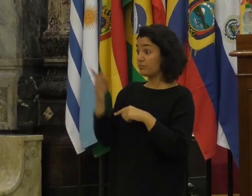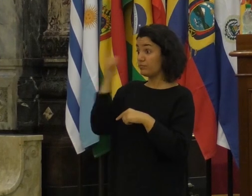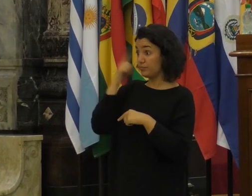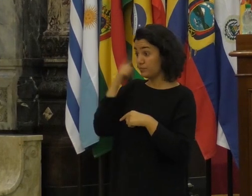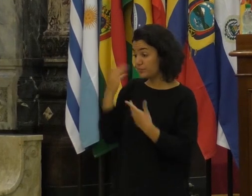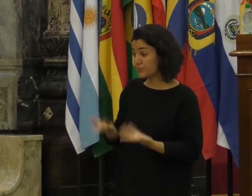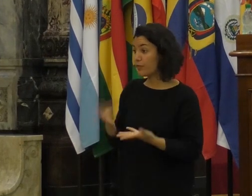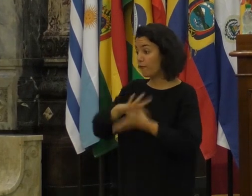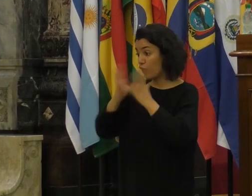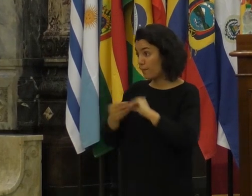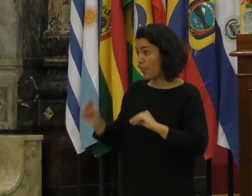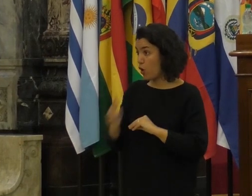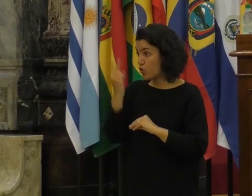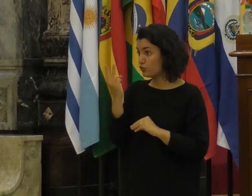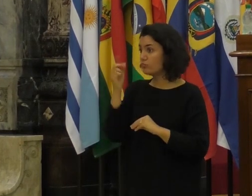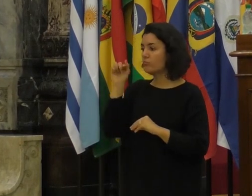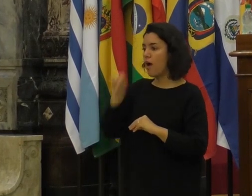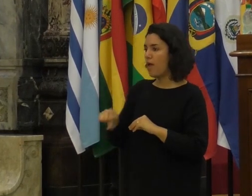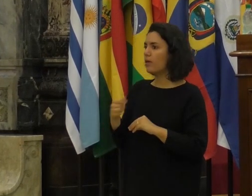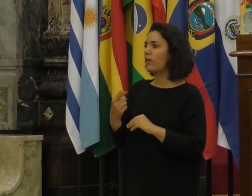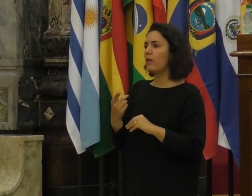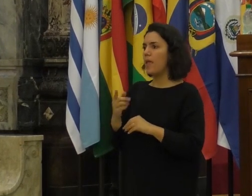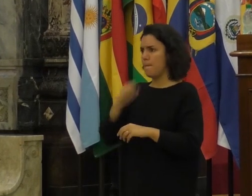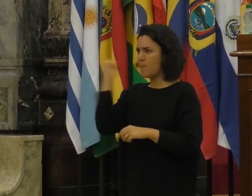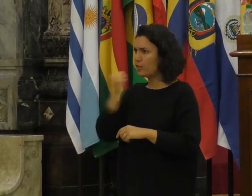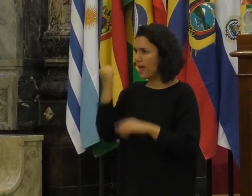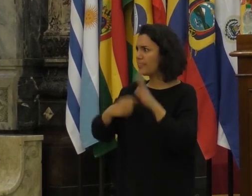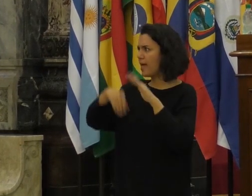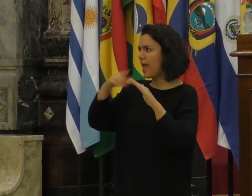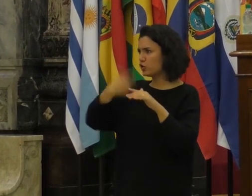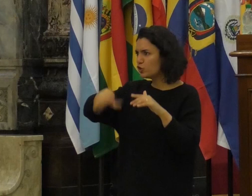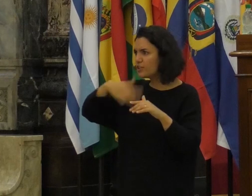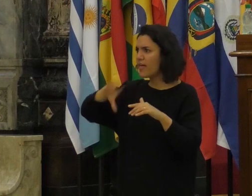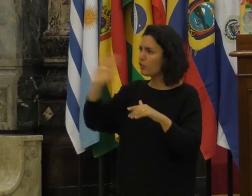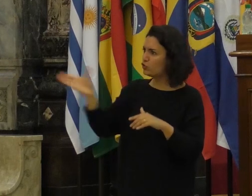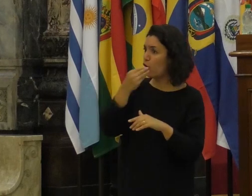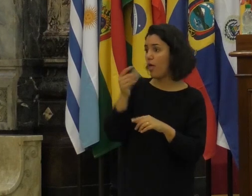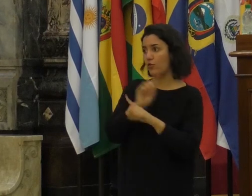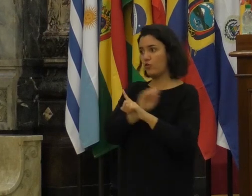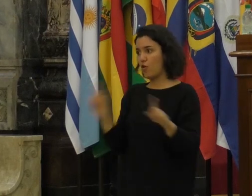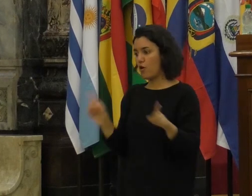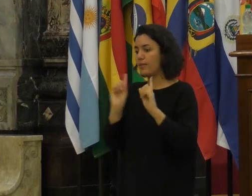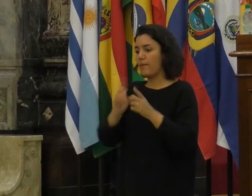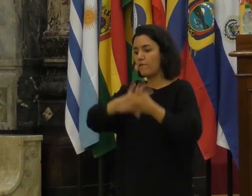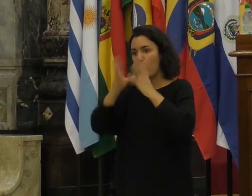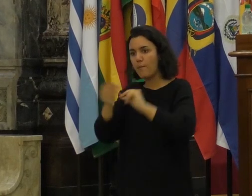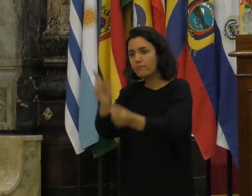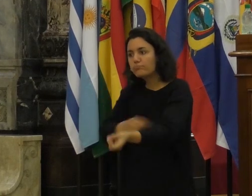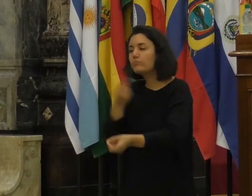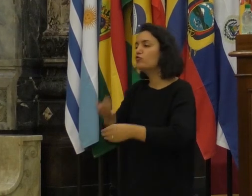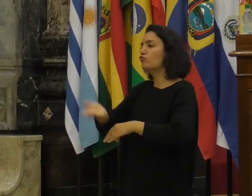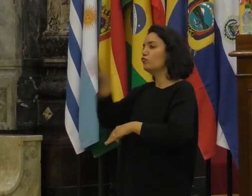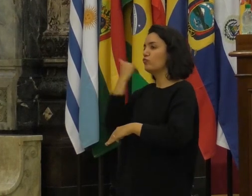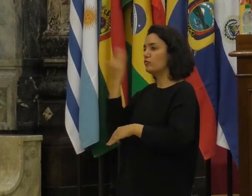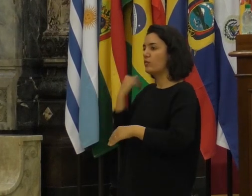el modo 2 no está presente con el mismo peso en todas las sociedades, y la idea de que el modo tradicional tiene diferentes formas